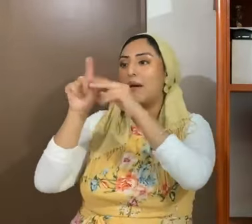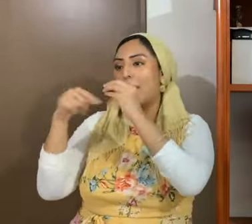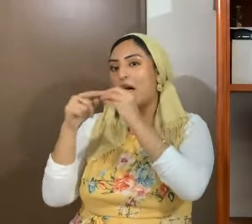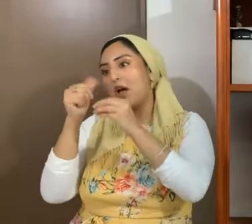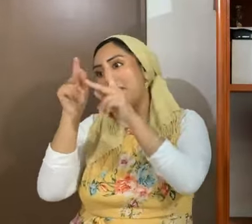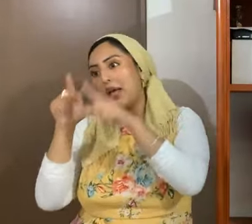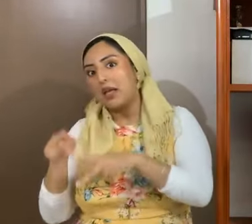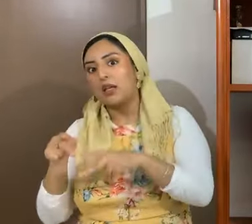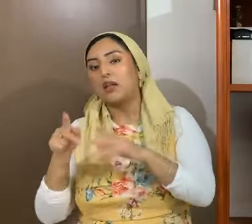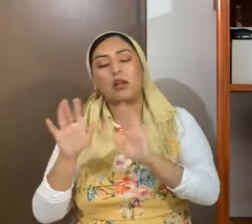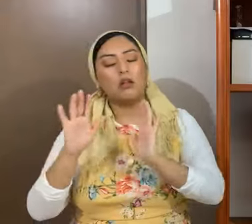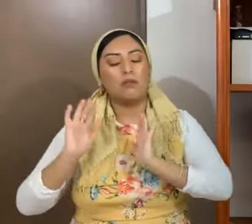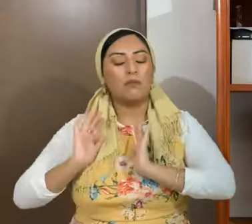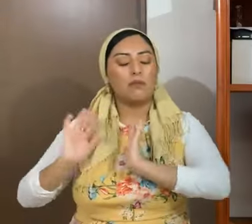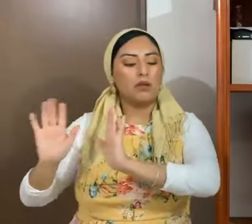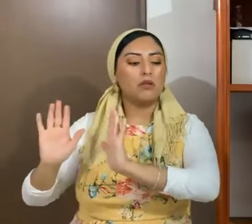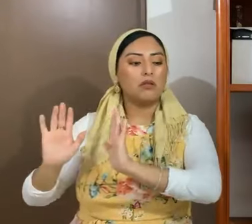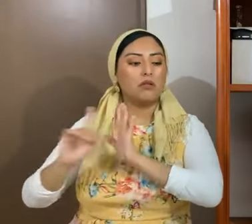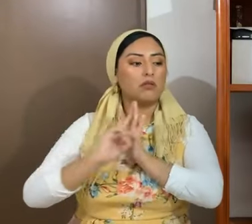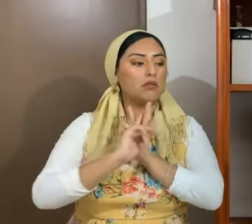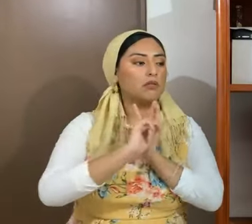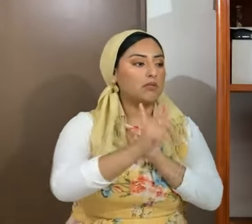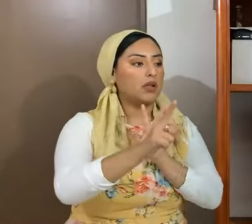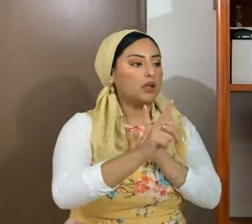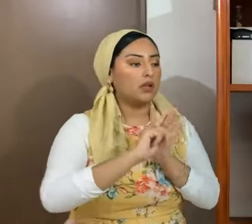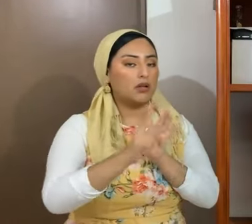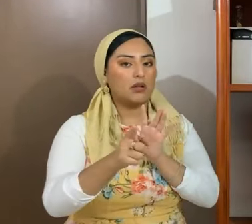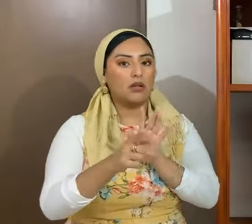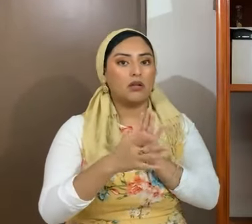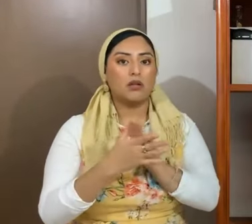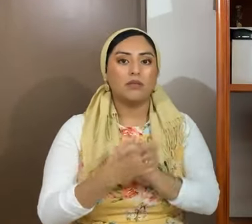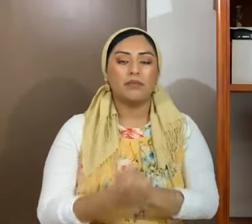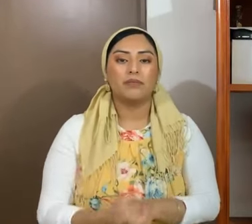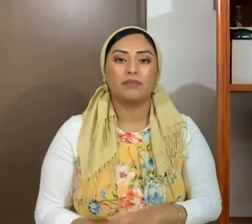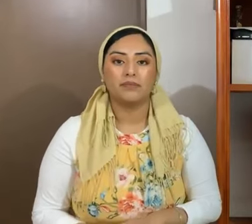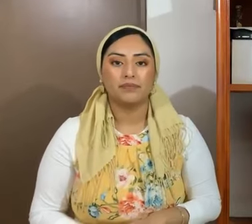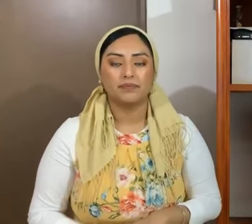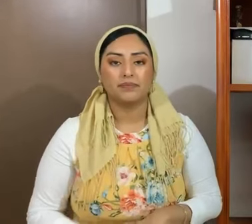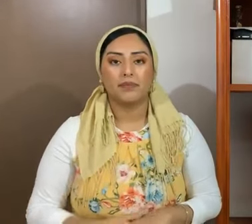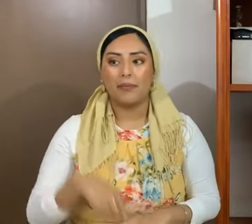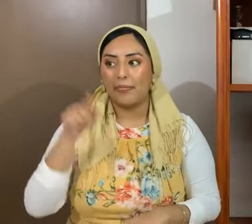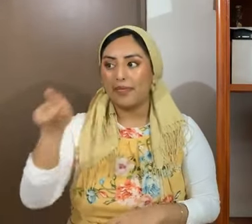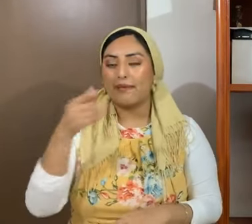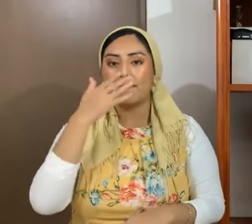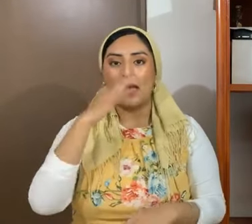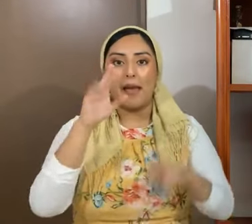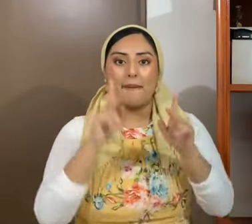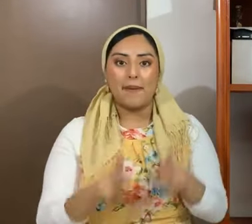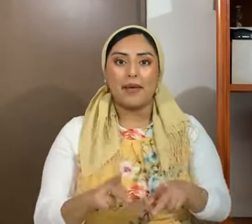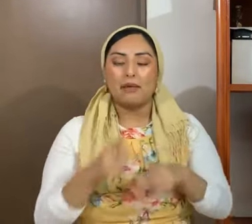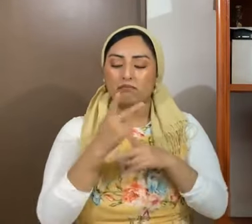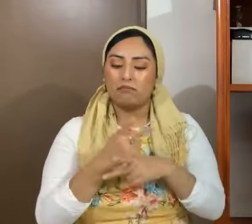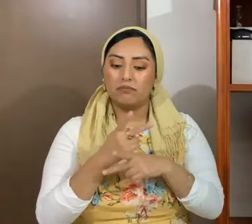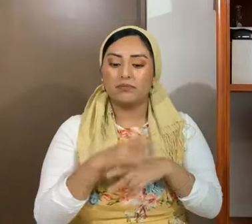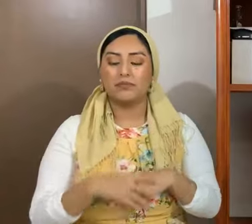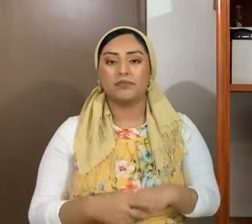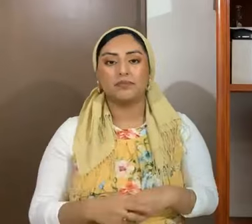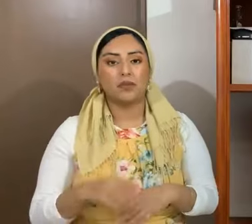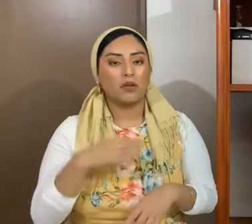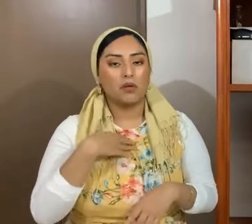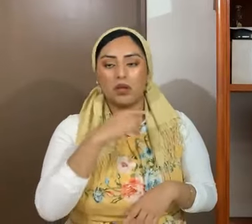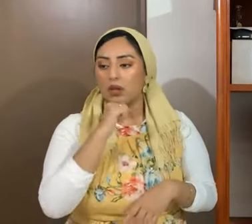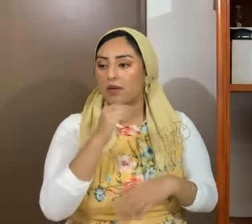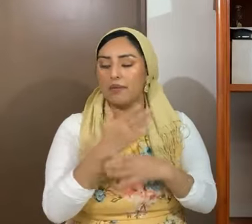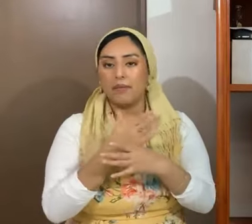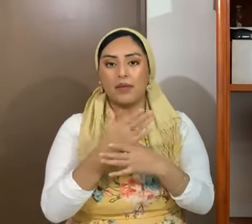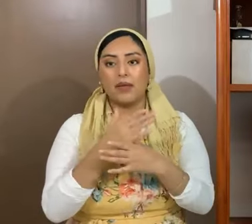etcétera, etcétera, apártate, huye, porque ten la seguridad que ese es un rebelde. No seamos partícipes